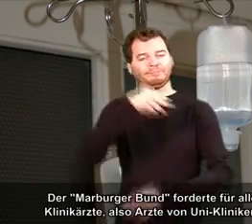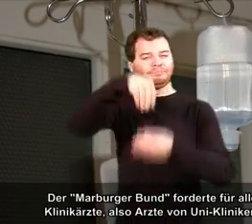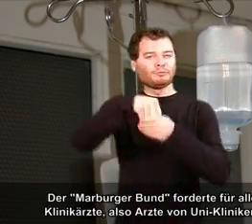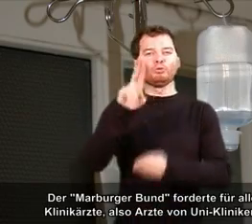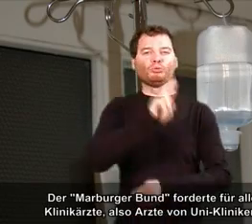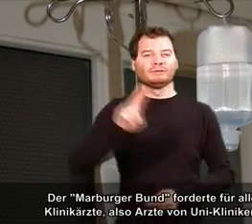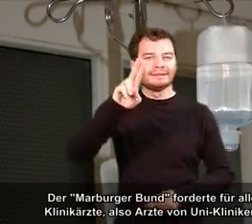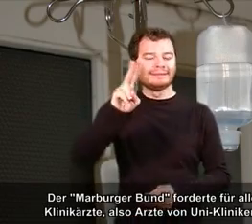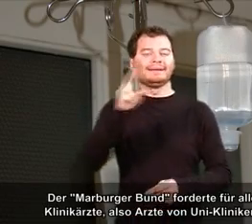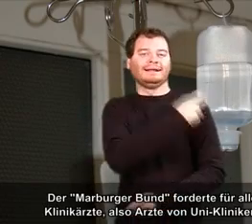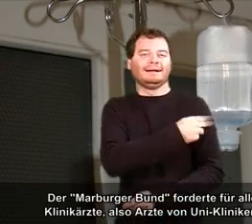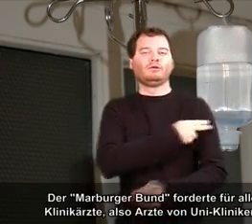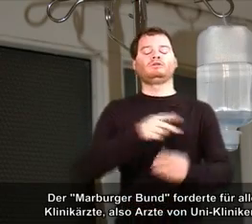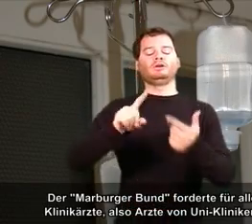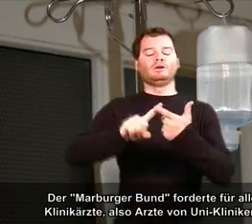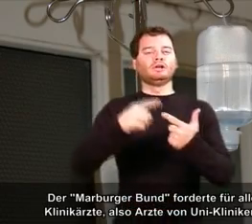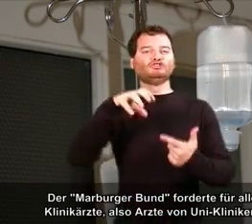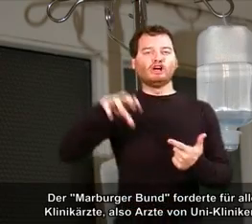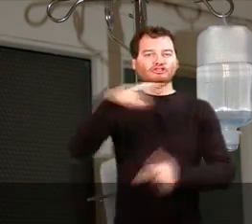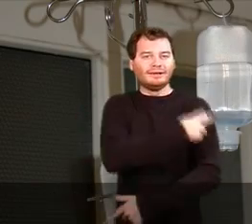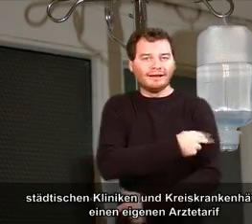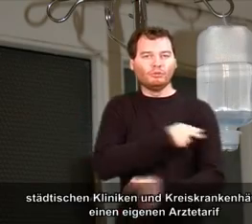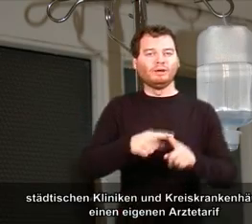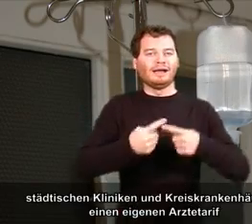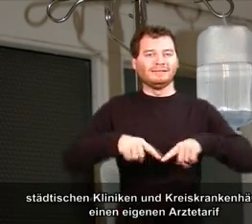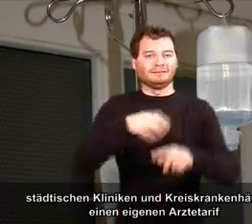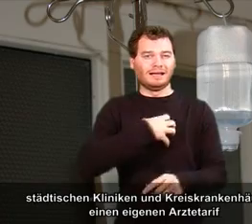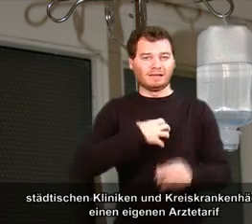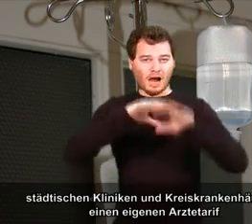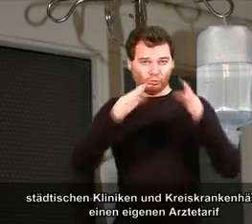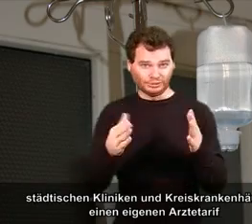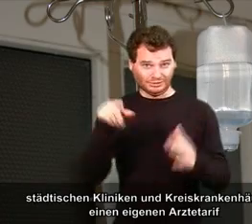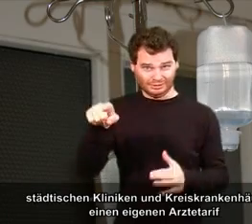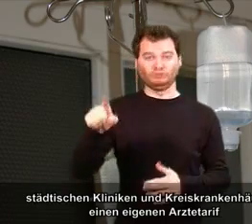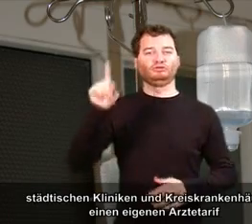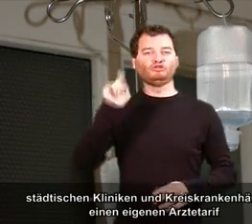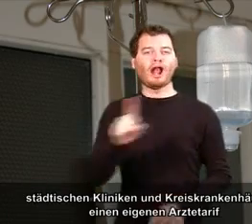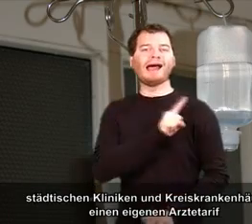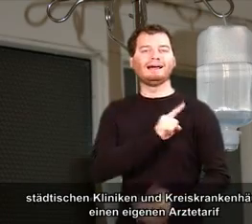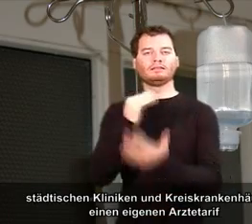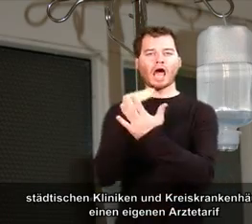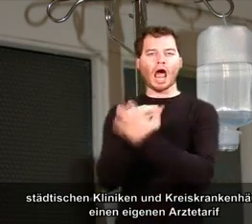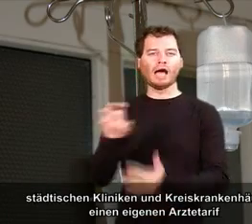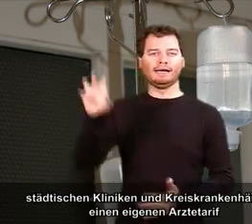forderte für alle Klinikärzte, also Ärzte von Unikliniken, städtischen Kliniken und Kreiskrankenhäusern, einen eigenen